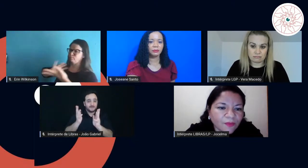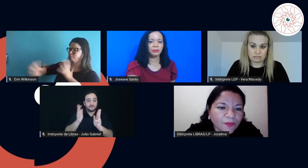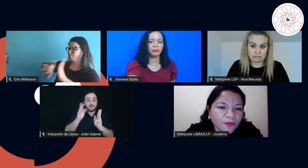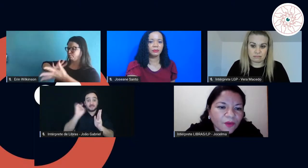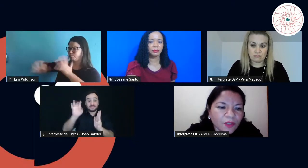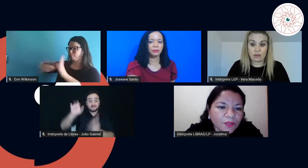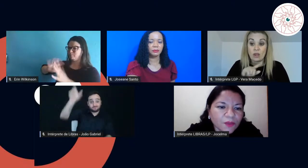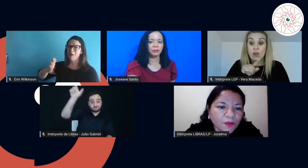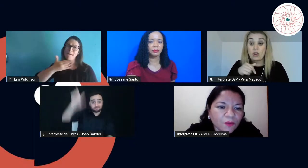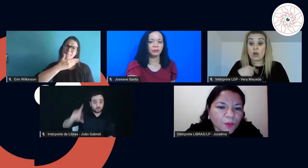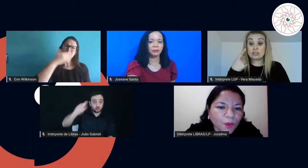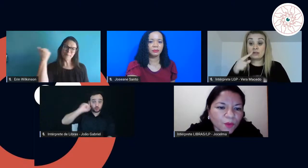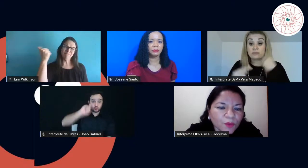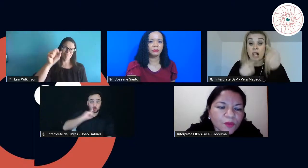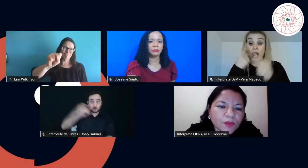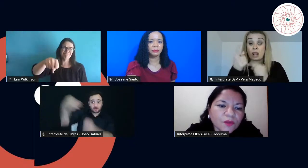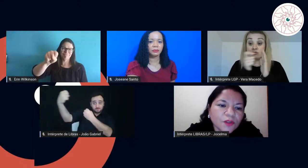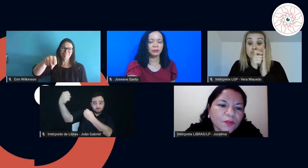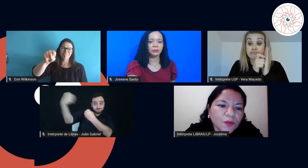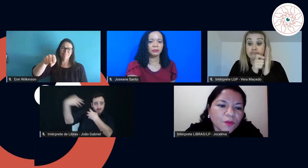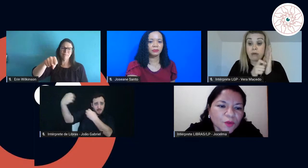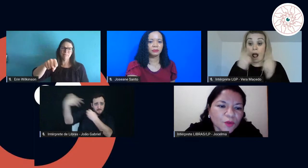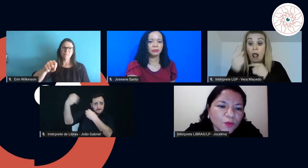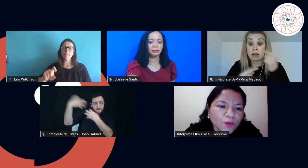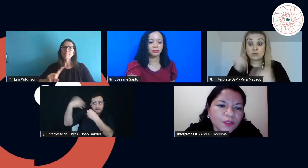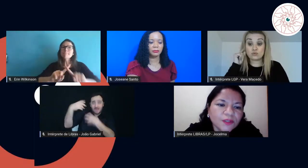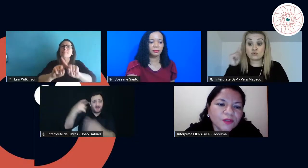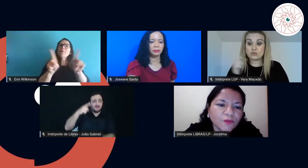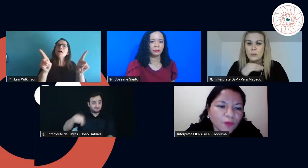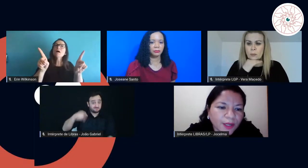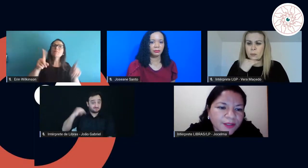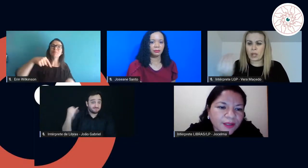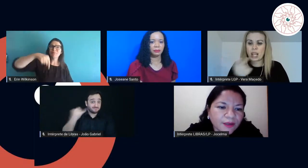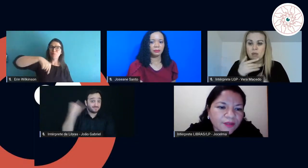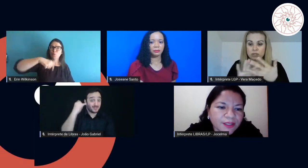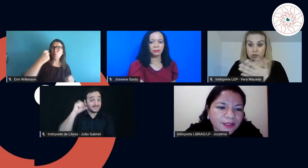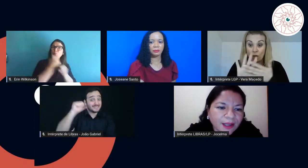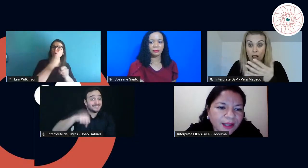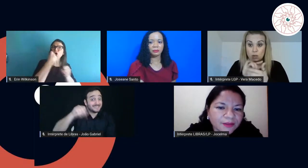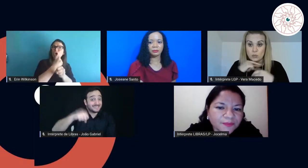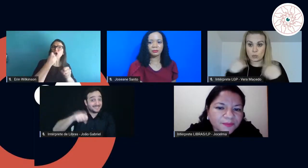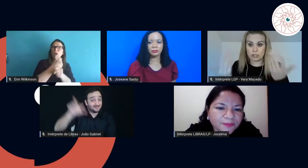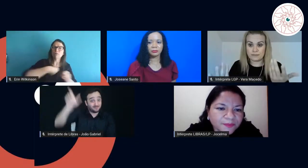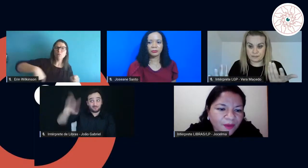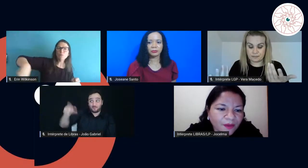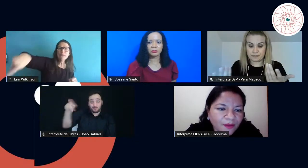Nós temos alguns pontos, nós temos alguns surdos que são fluentes na língua de sinais.